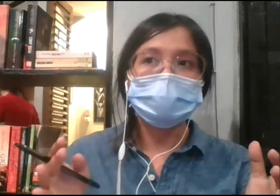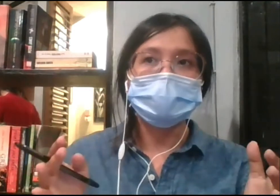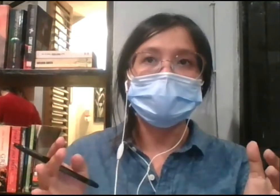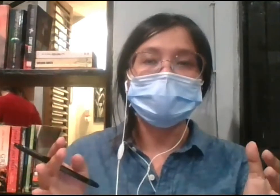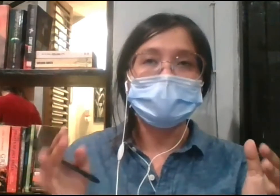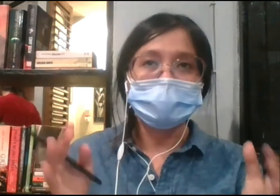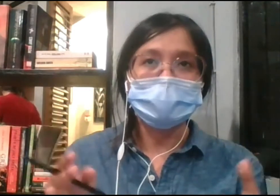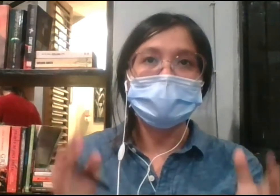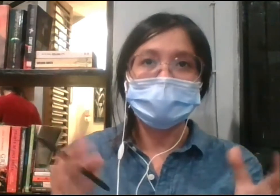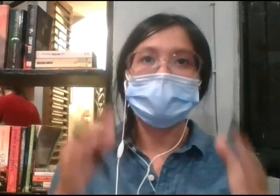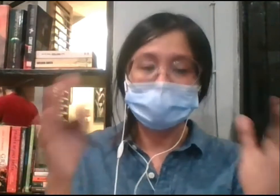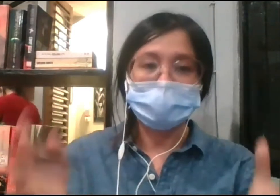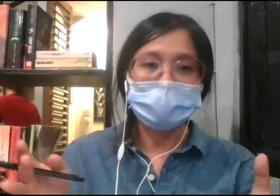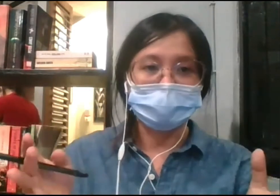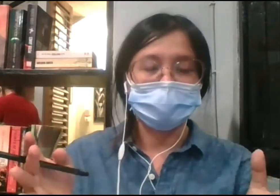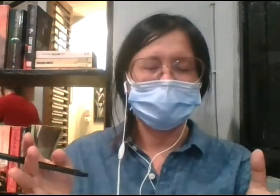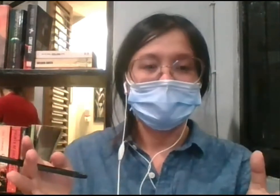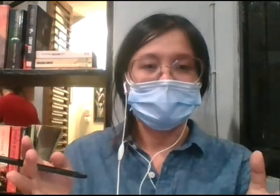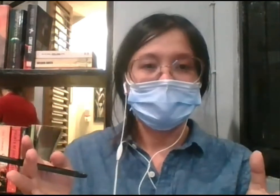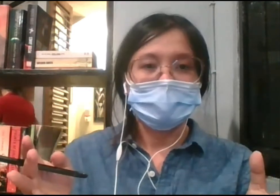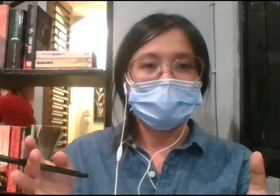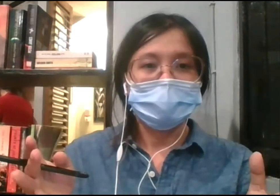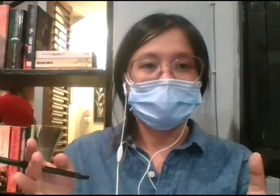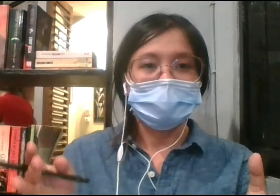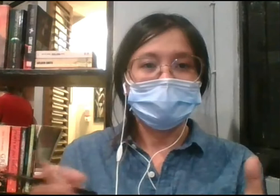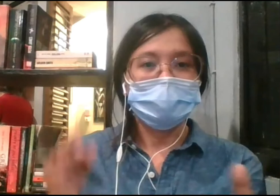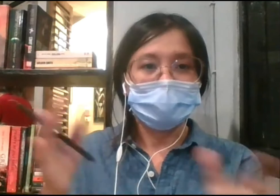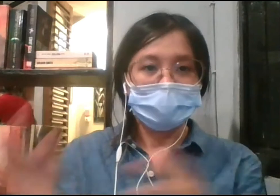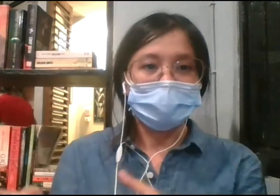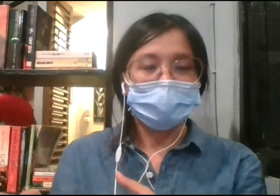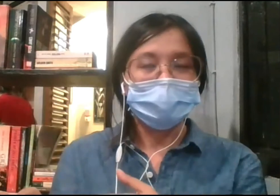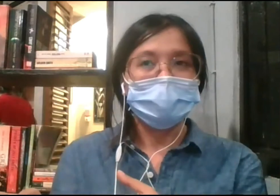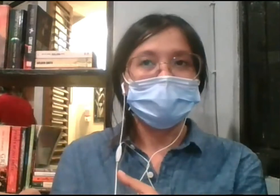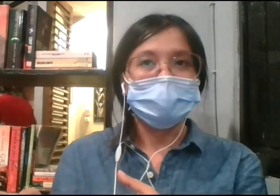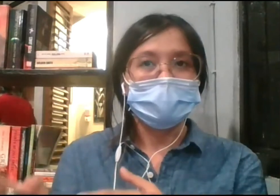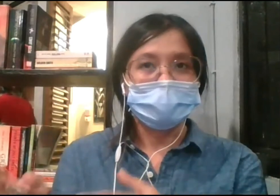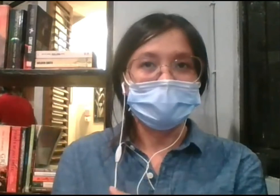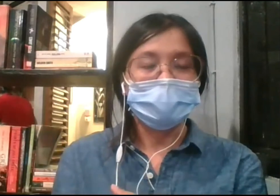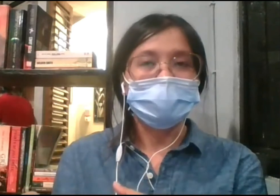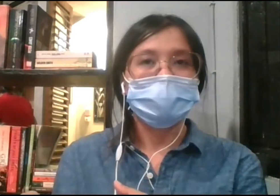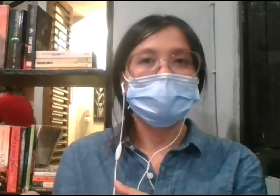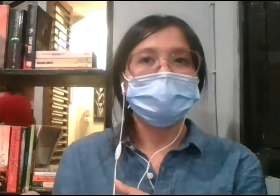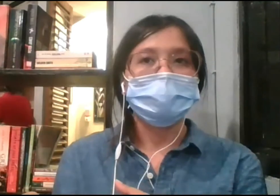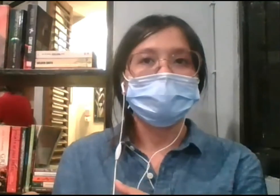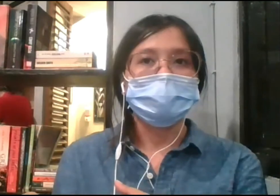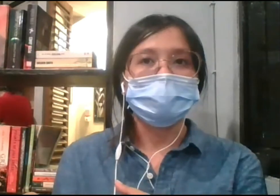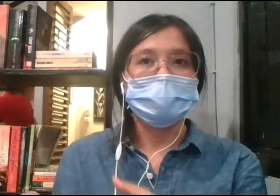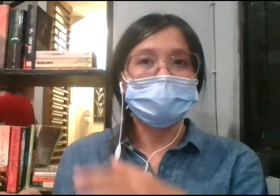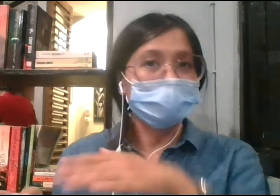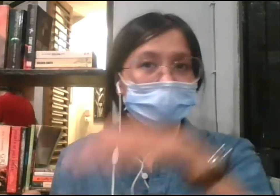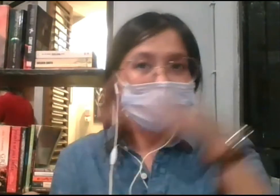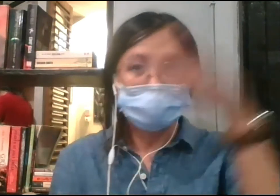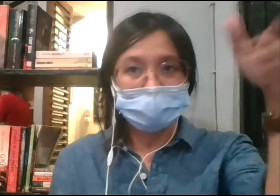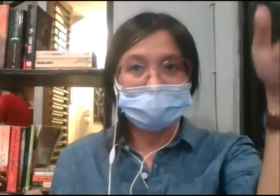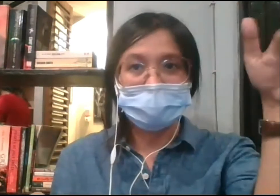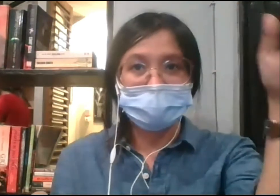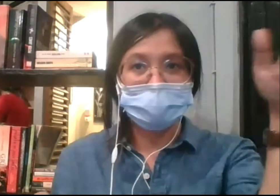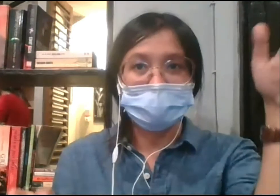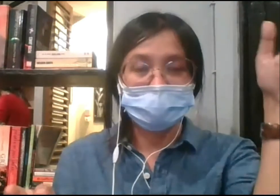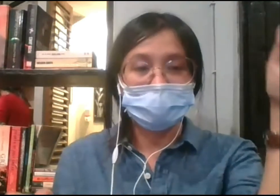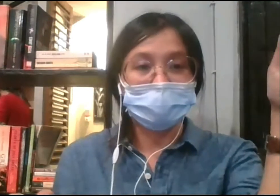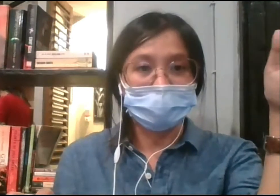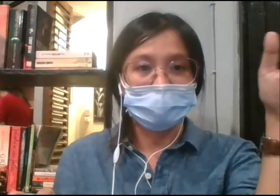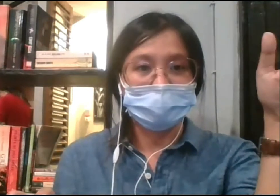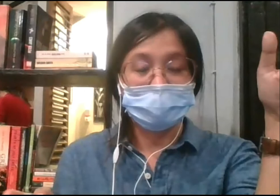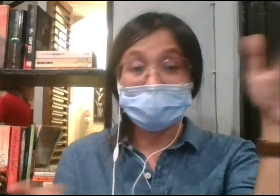kita membaca hal yang sama di koran maupun di majalah? Kalau enggak itu sama saja dengan